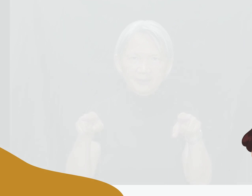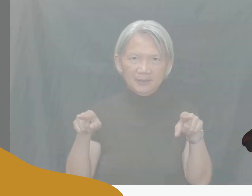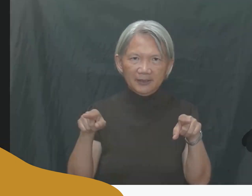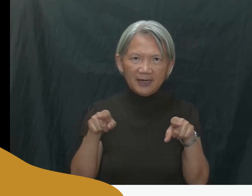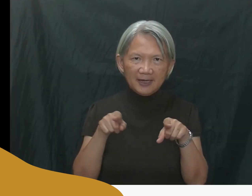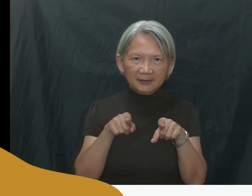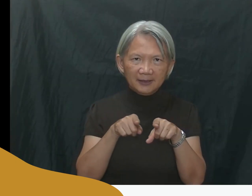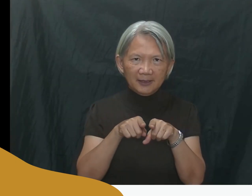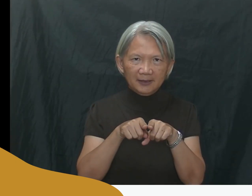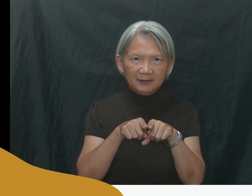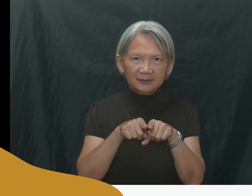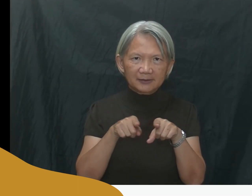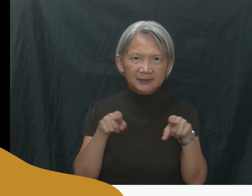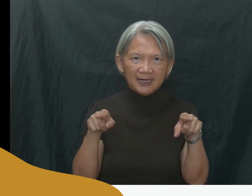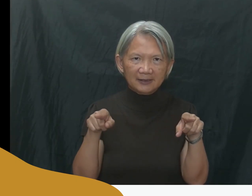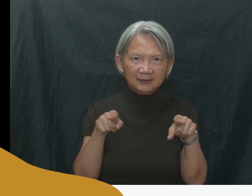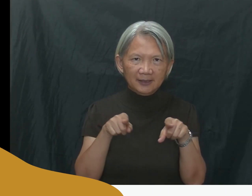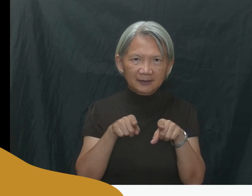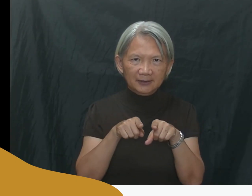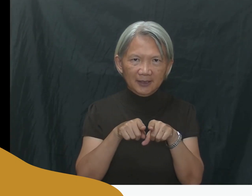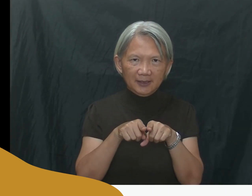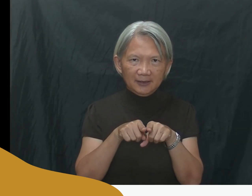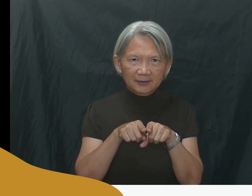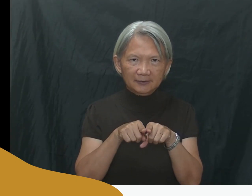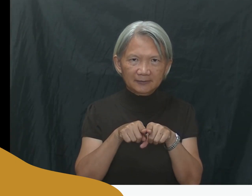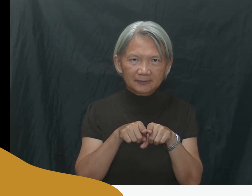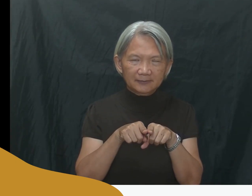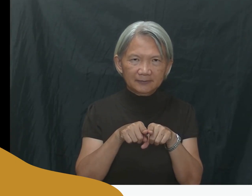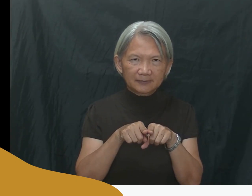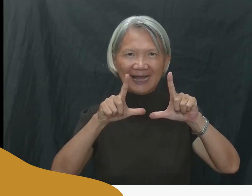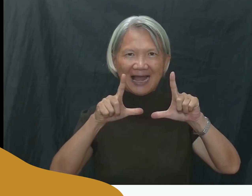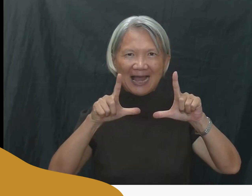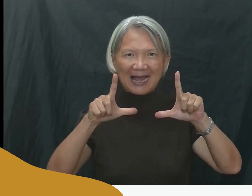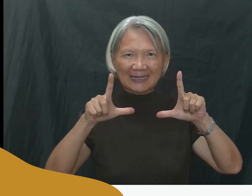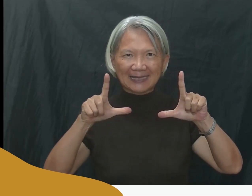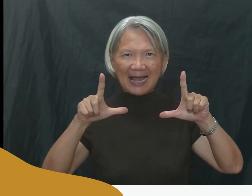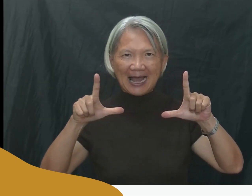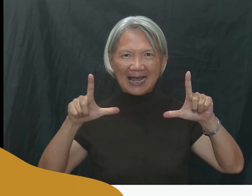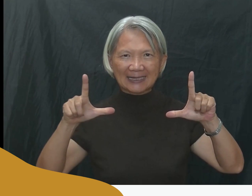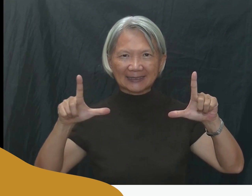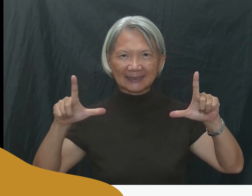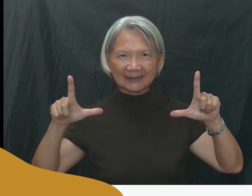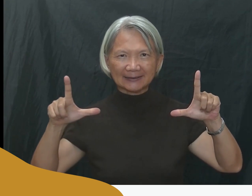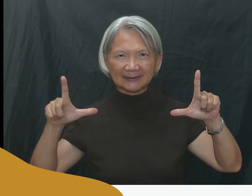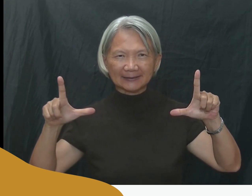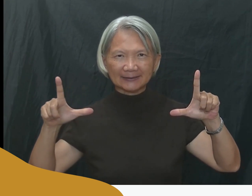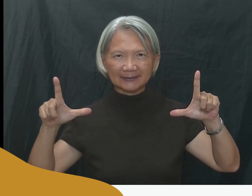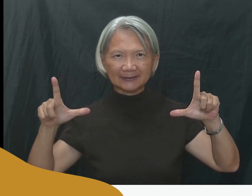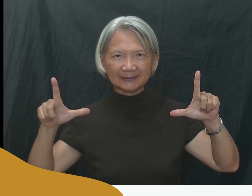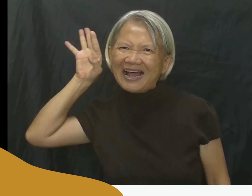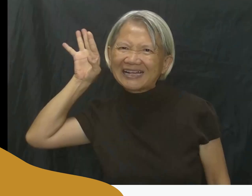一样的，相等的，大大的，大